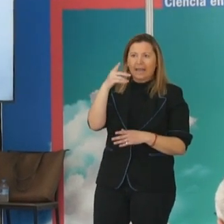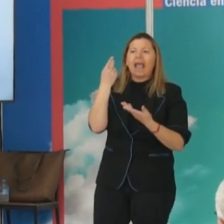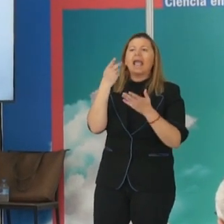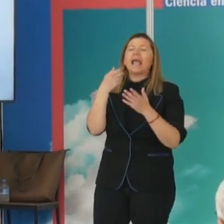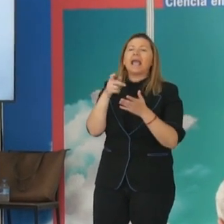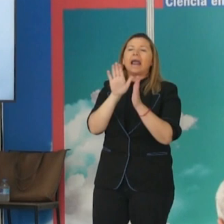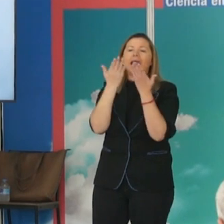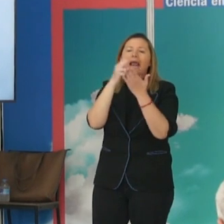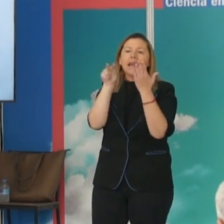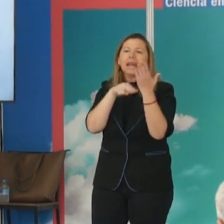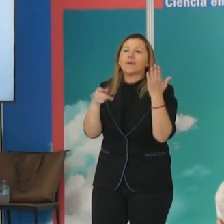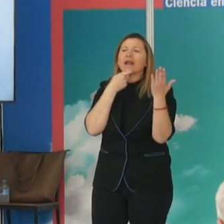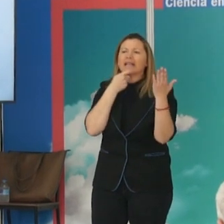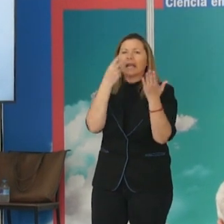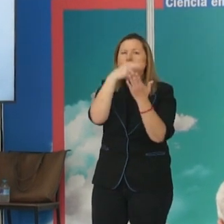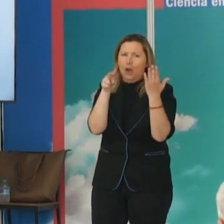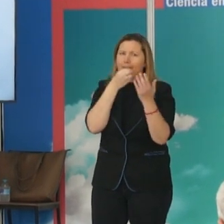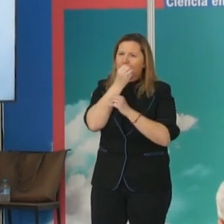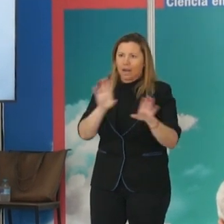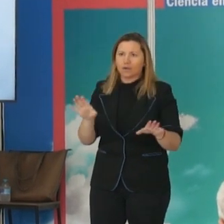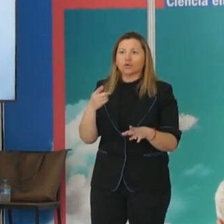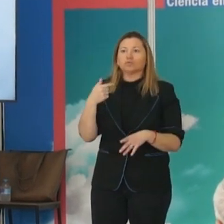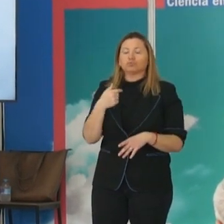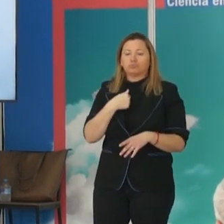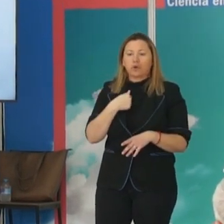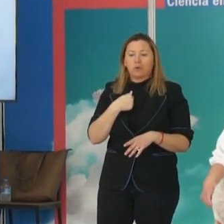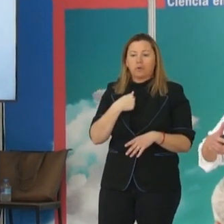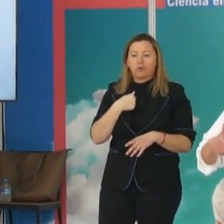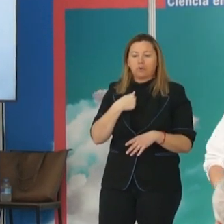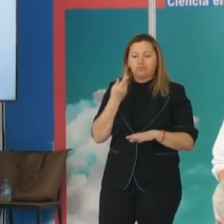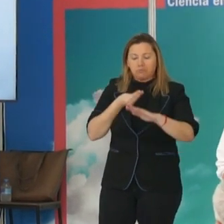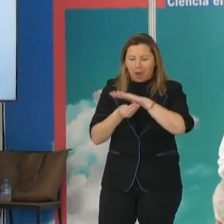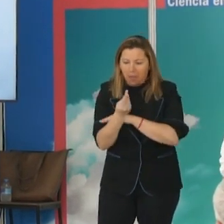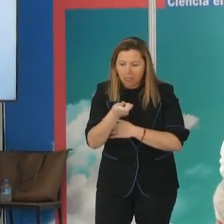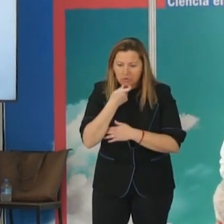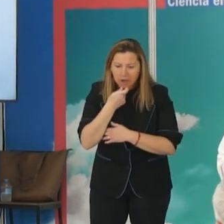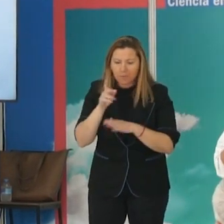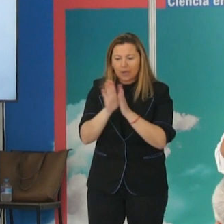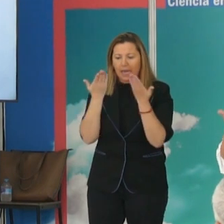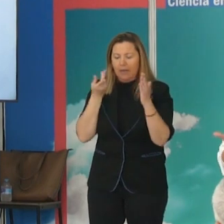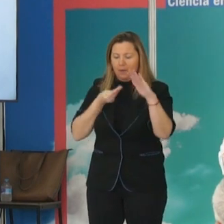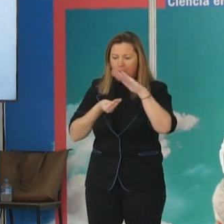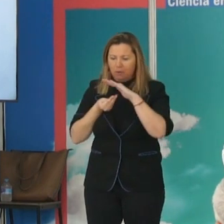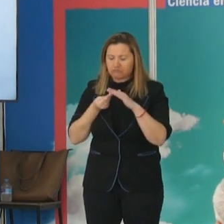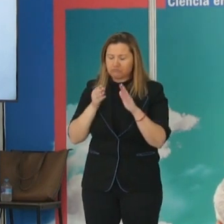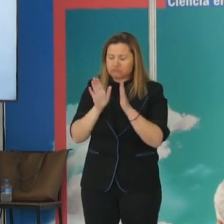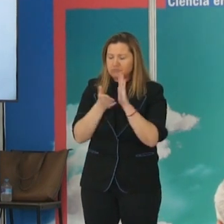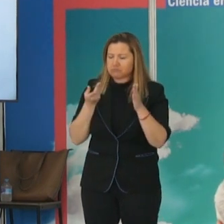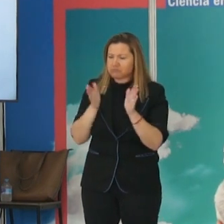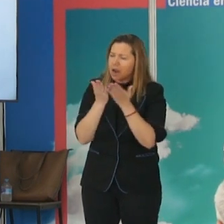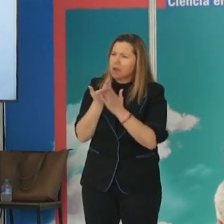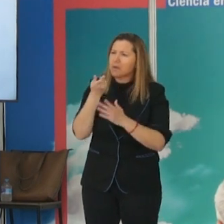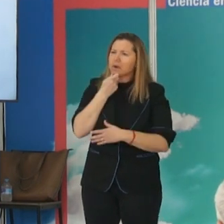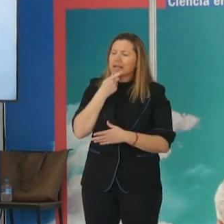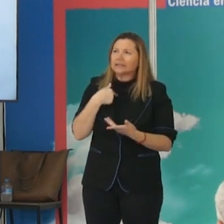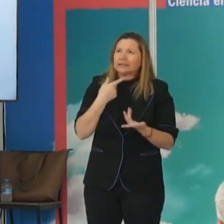él es chileno, cuando le hicieron la entrevista dijo que lo hacía en inglés, porque el libro lo ha escrito en inglés, y no encuentra el vocabulario para